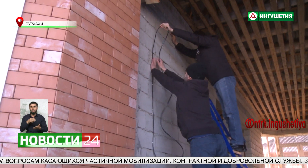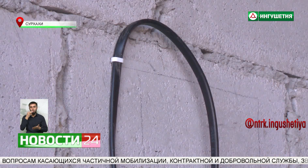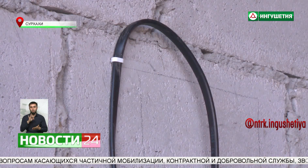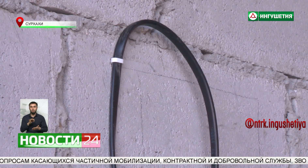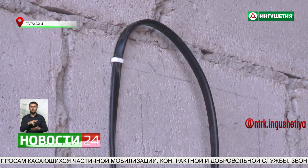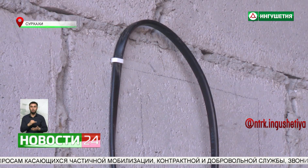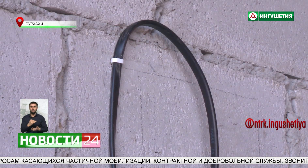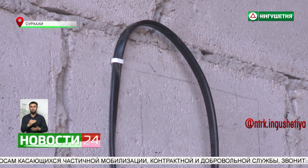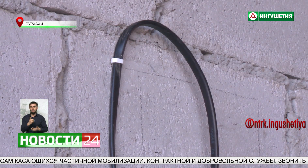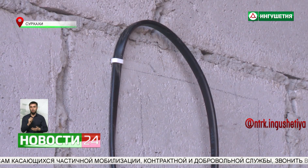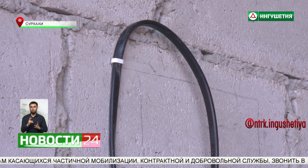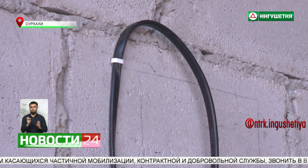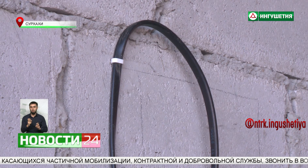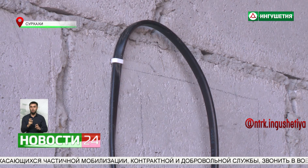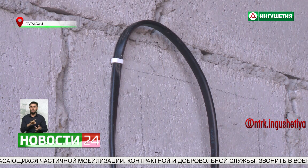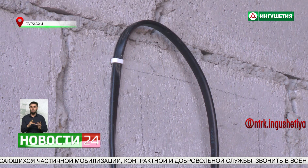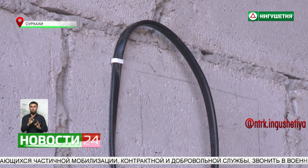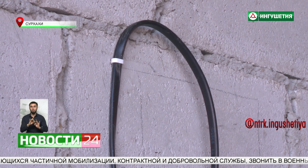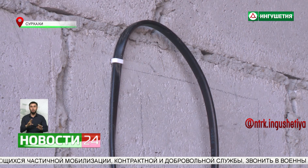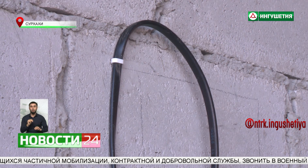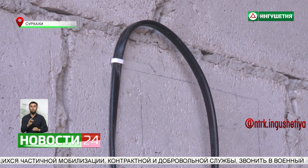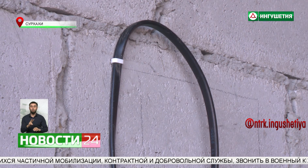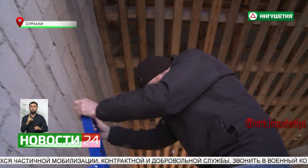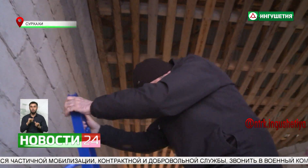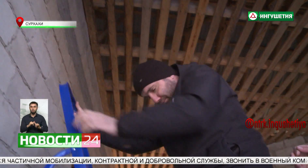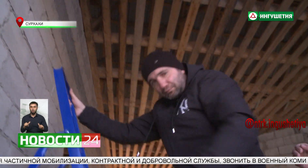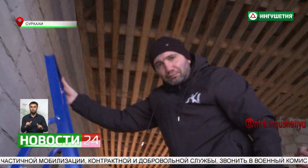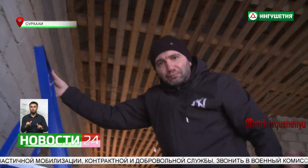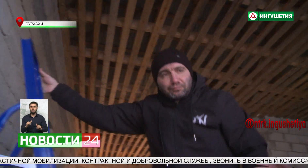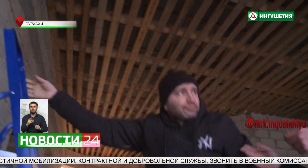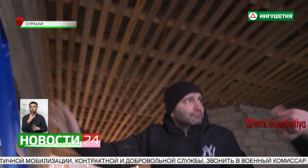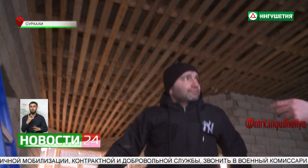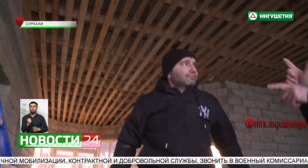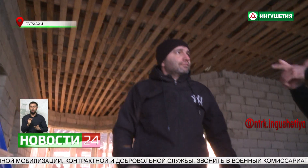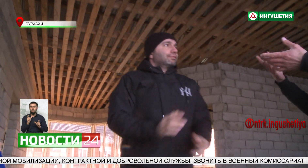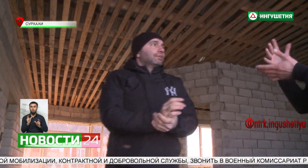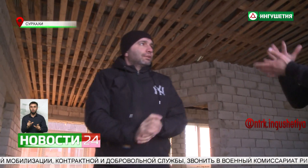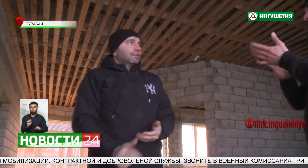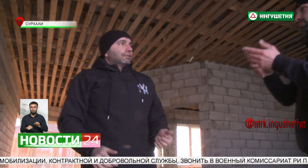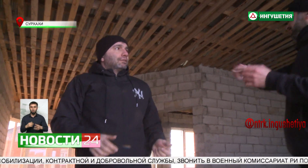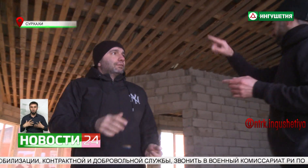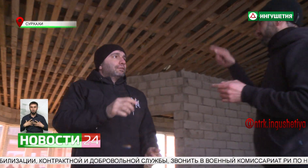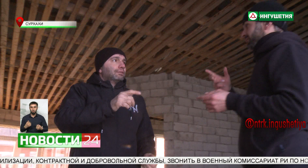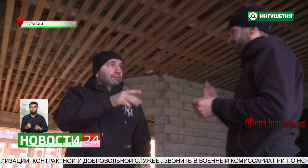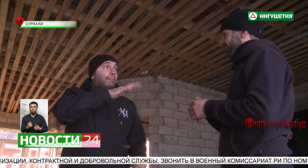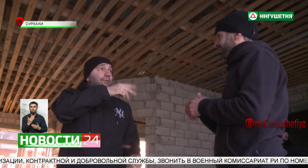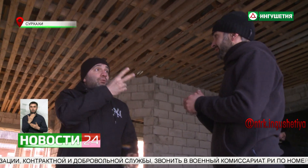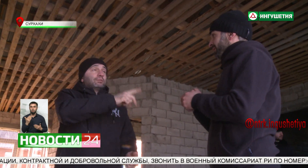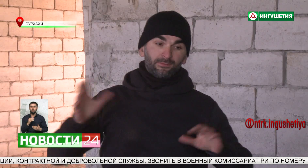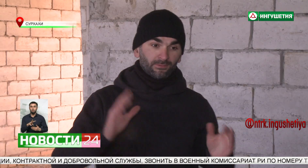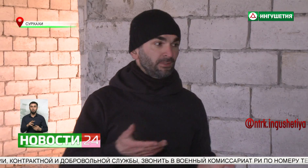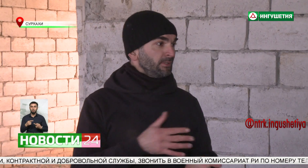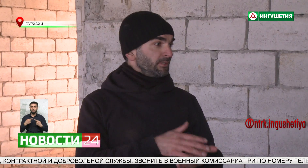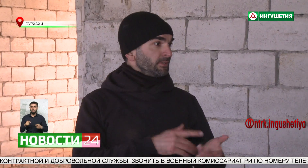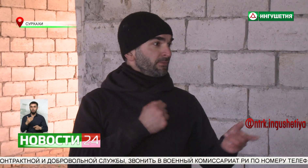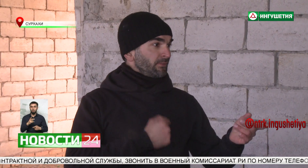К тому же в социальных сетях Ислам рассказывает, как он развивается, невзирая на ограниченные возможности здоровья. Единственное, чем